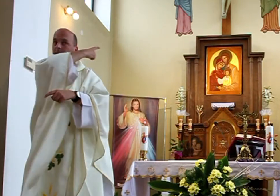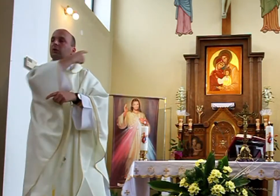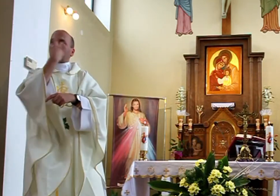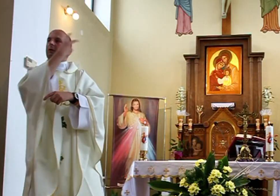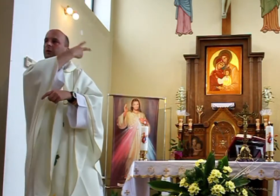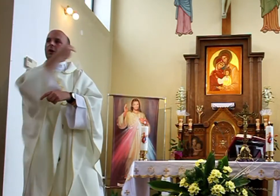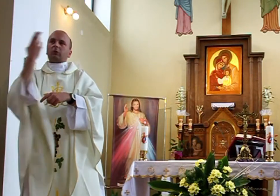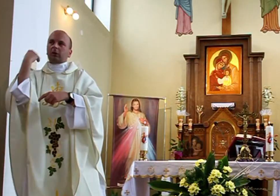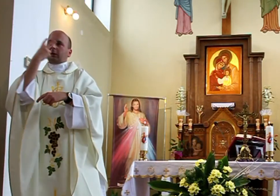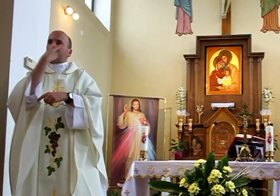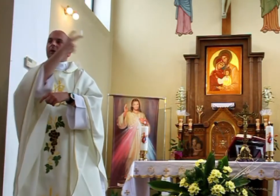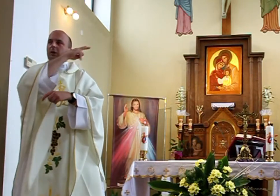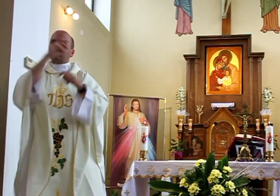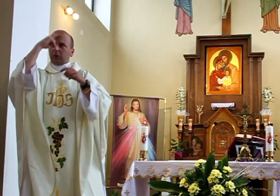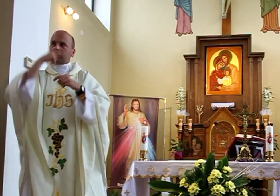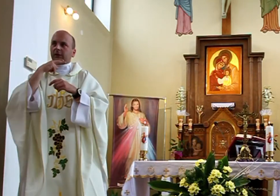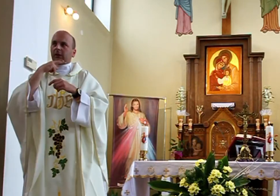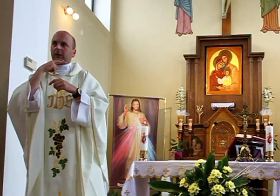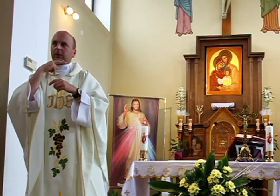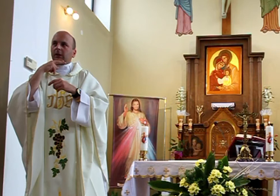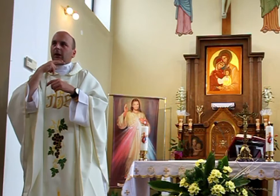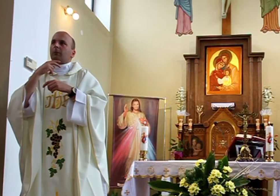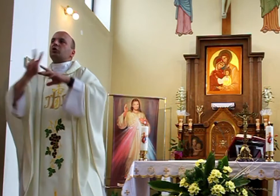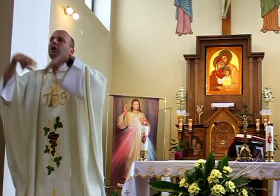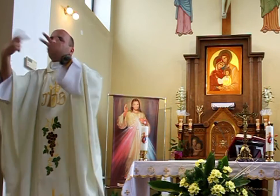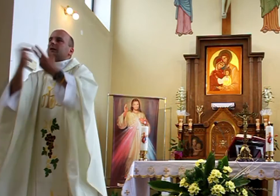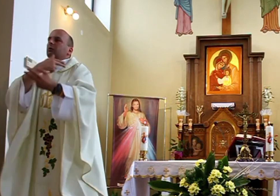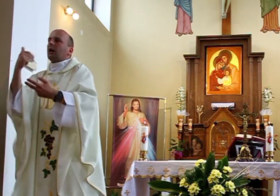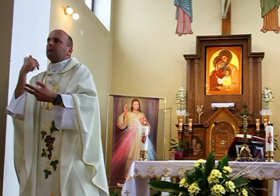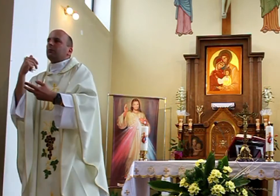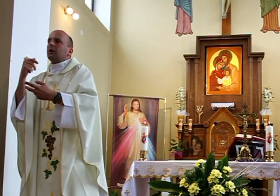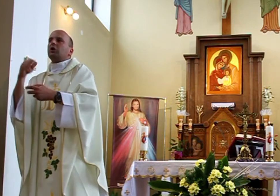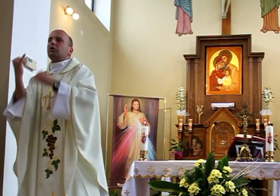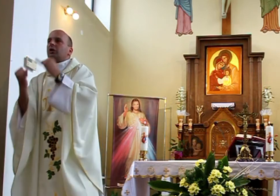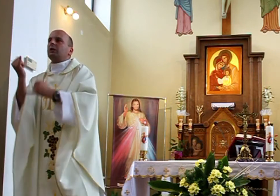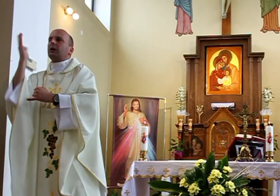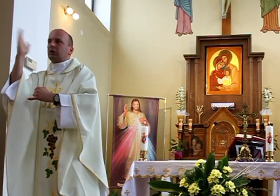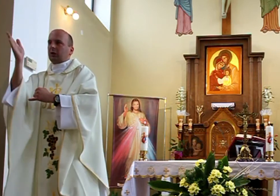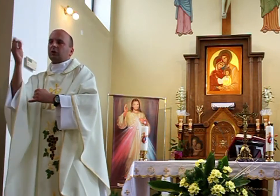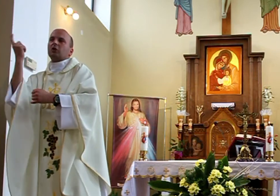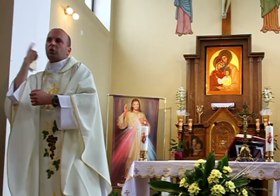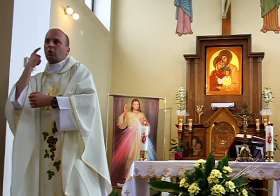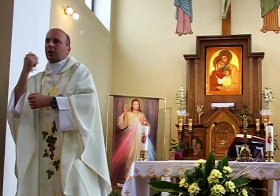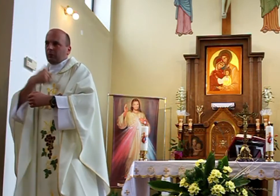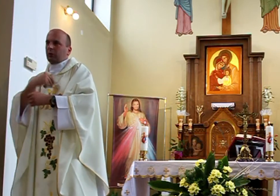co widział u Ojca, przekazał nam: jeżeli będziecie słuchać moich